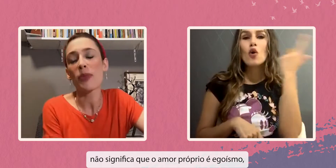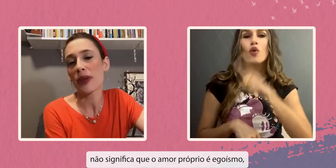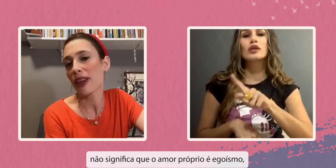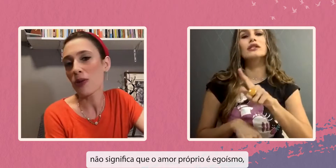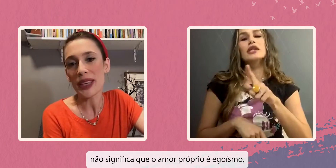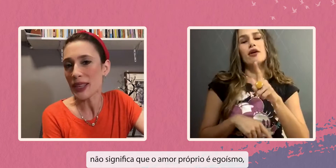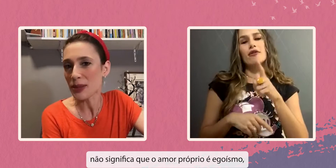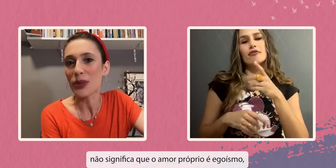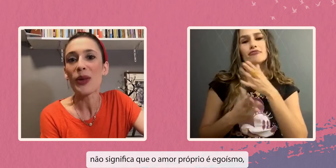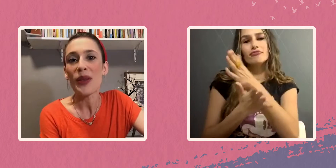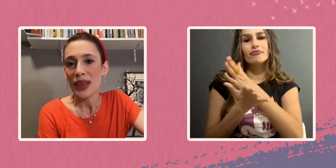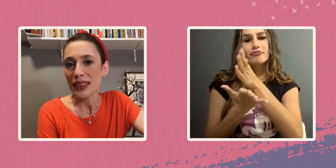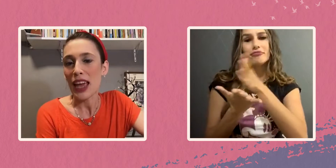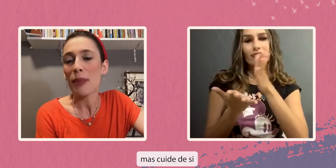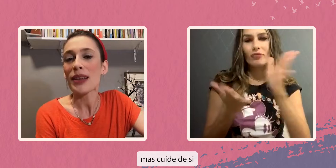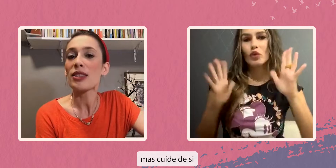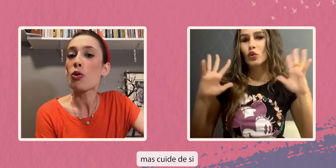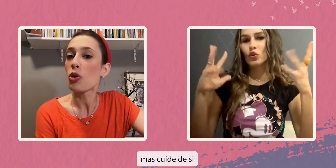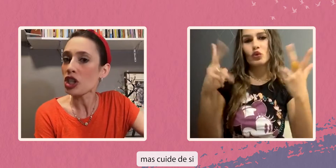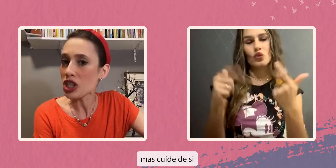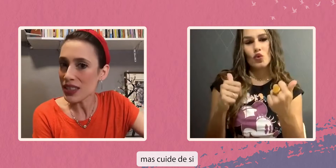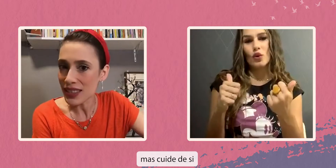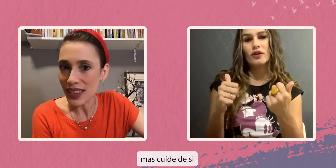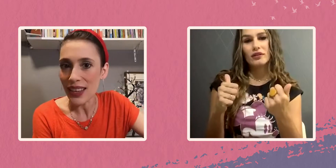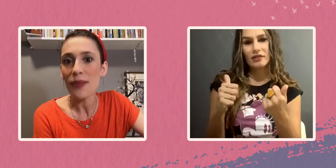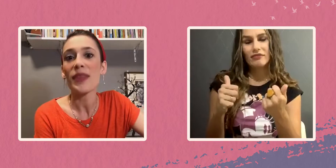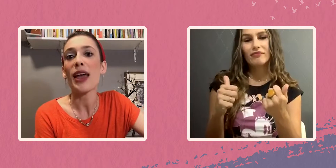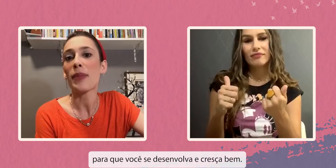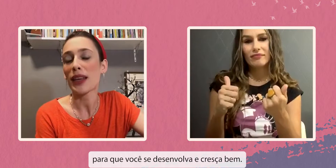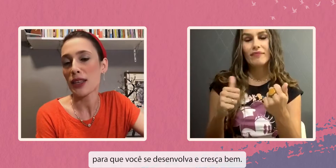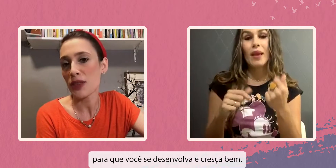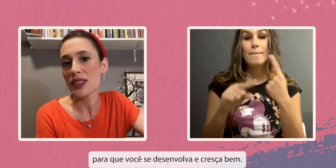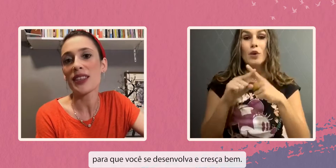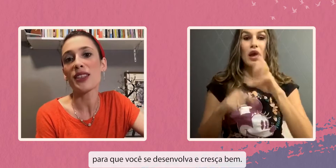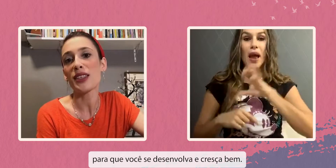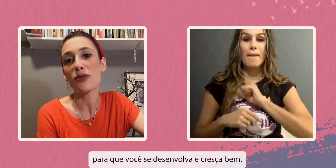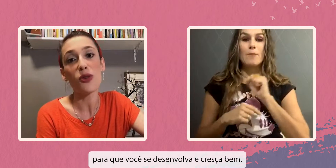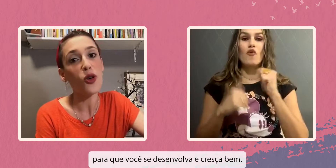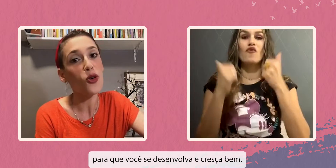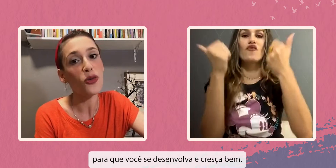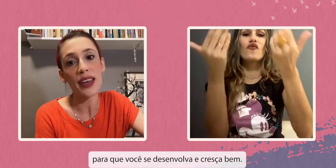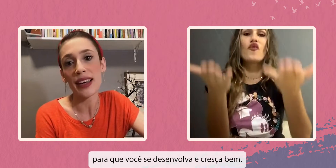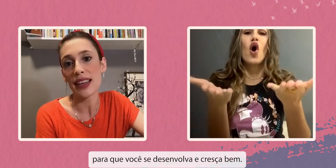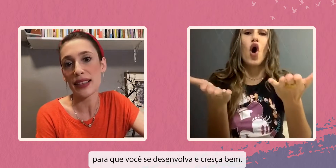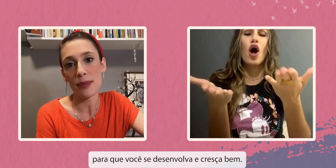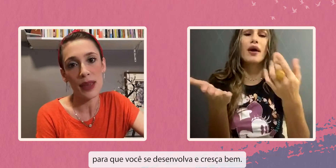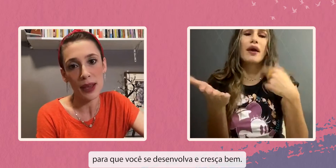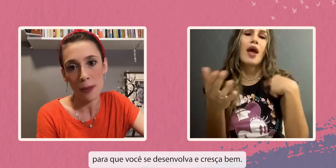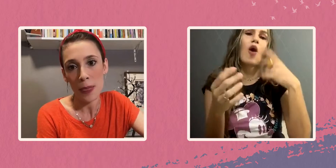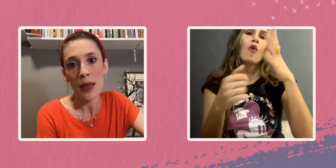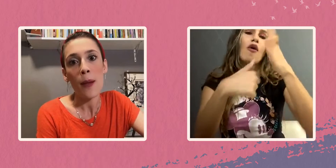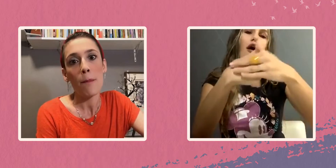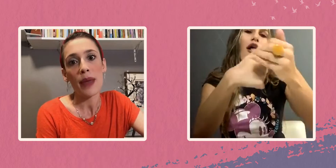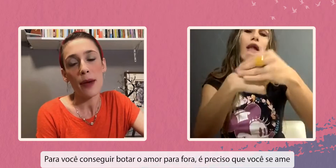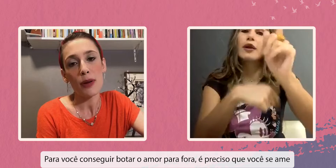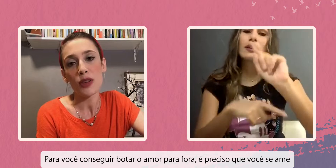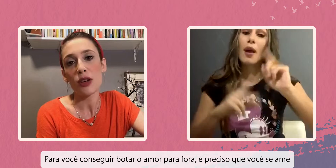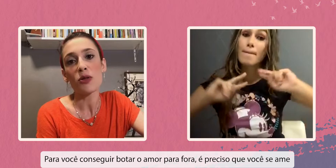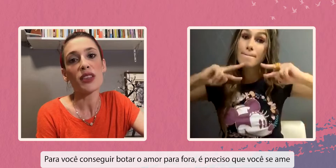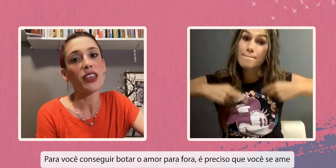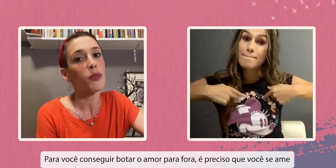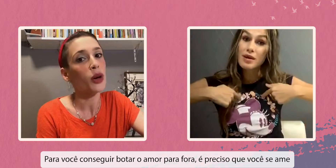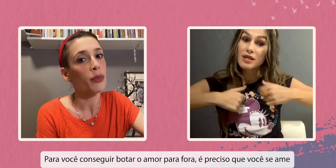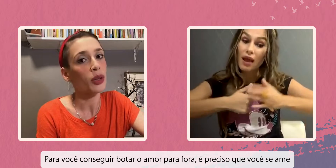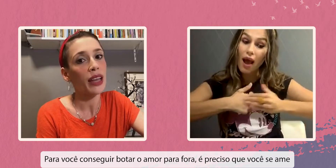amor próprio é egoísmo, né? Mas cuide de si, né? Para que você se desenvolva e cresça bem, né? Para